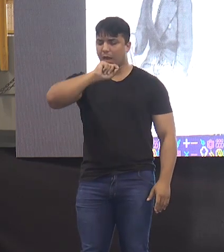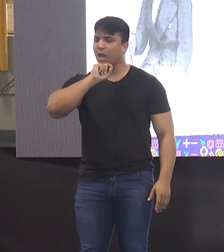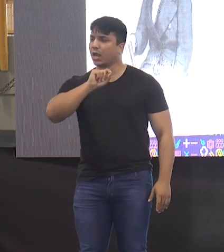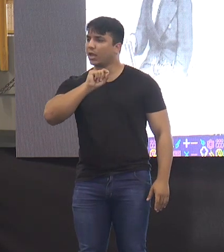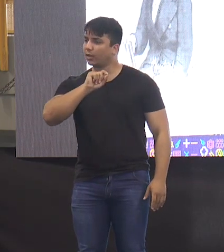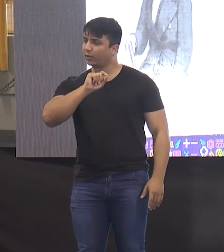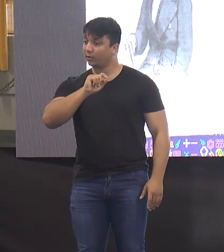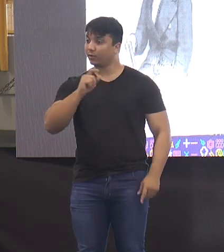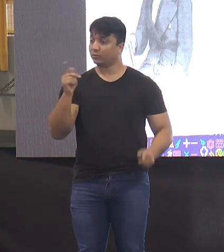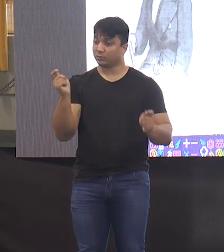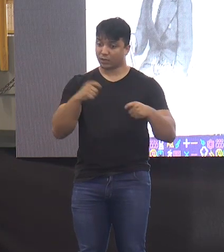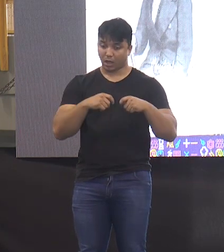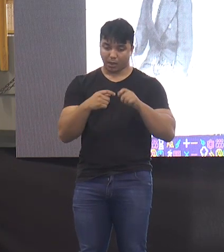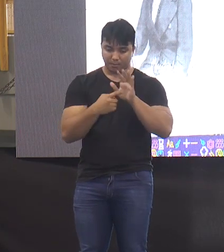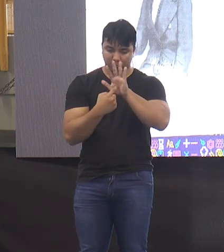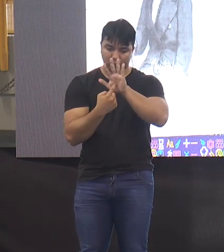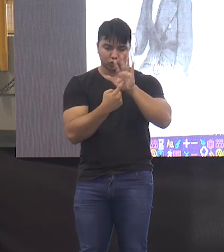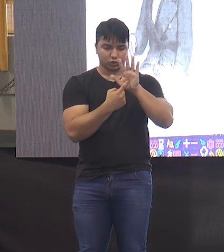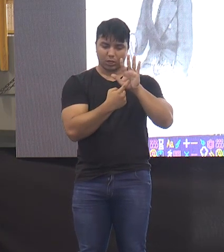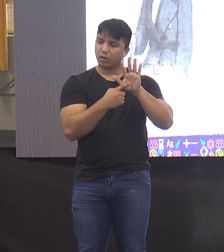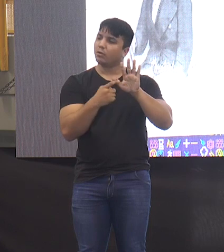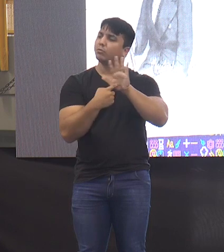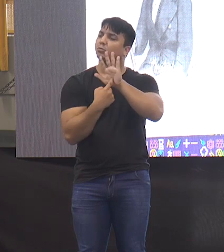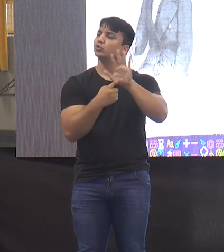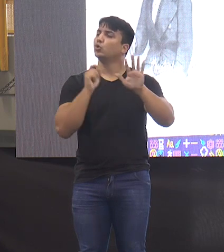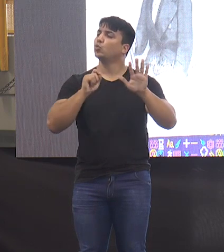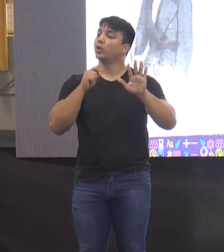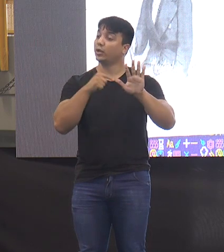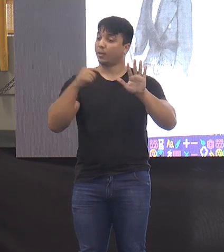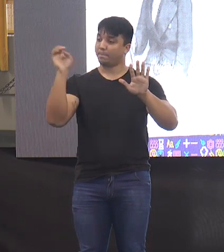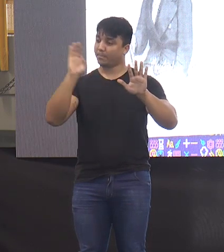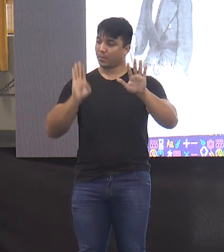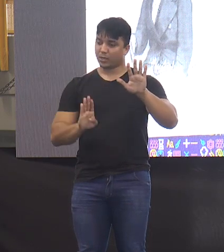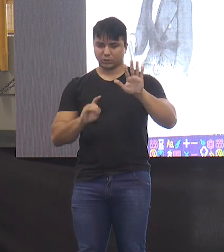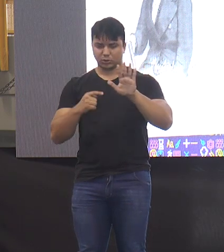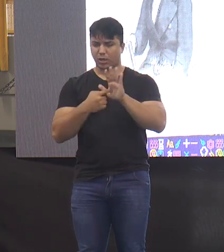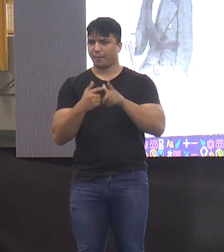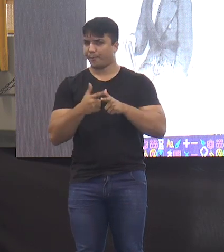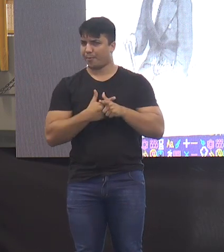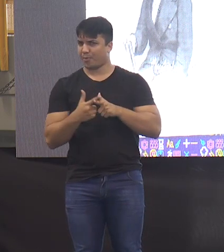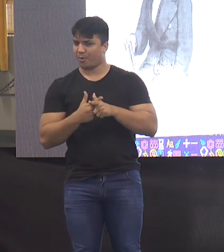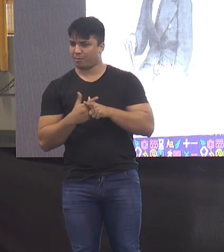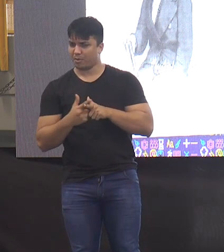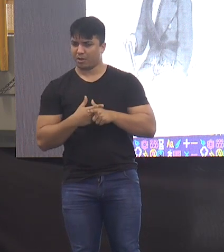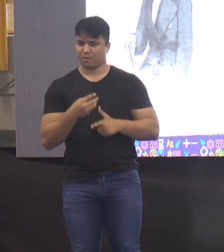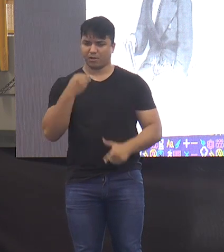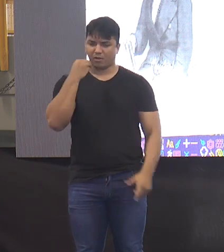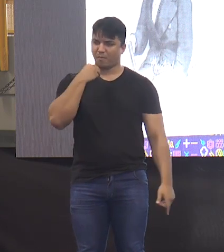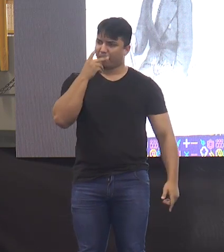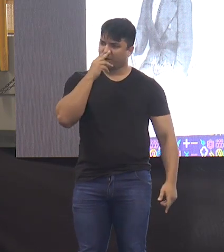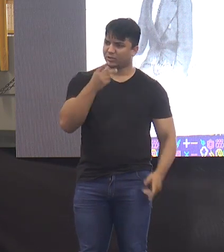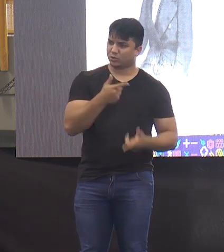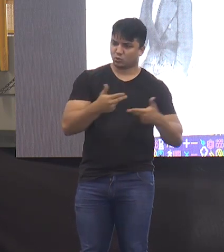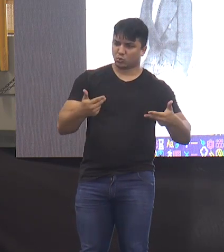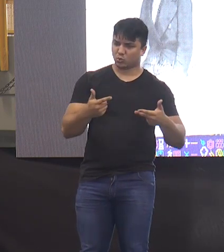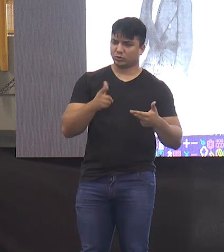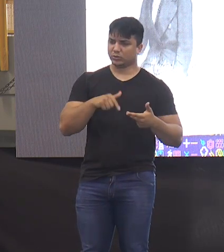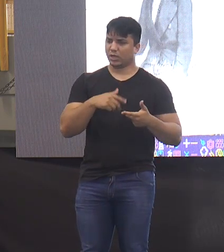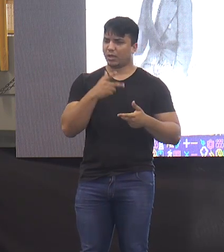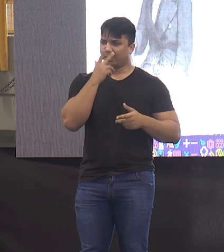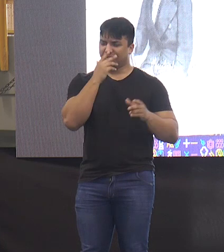a gente mostrar o Brasil com todos os seus defeitos, com todas as suas falhas, com todas as